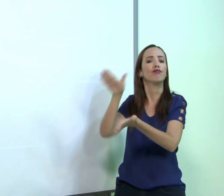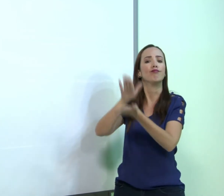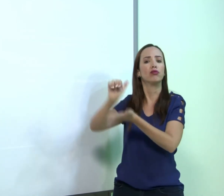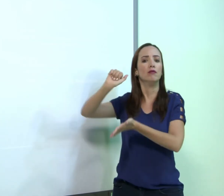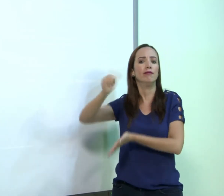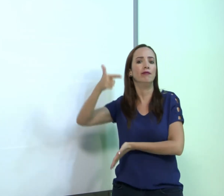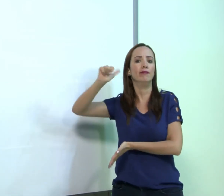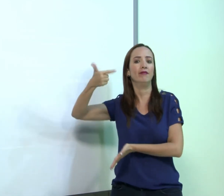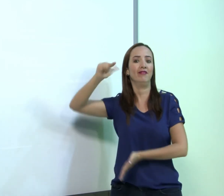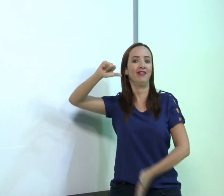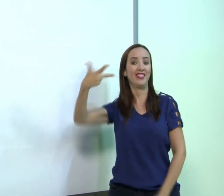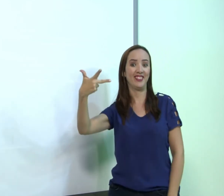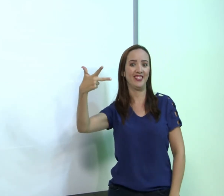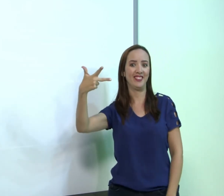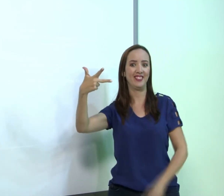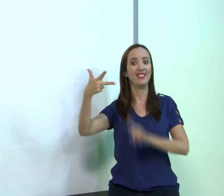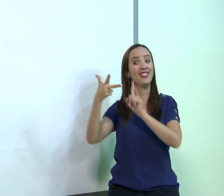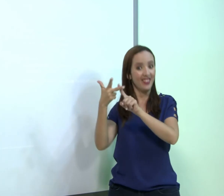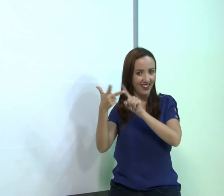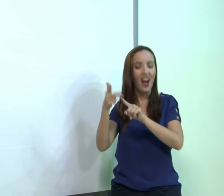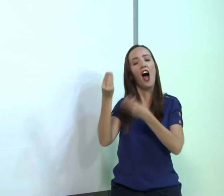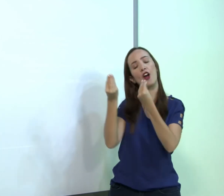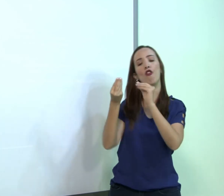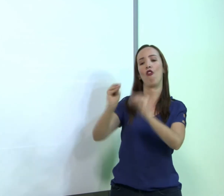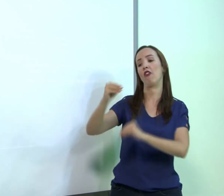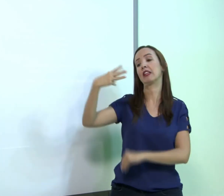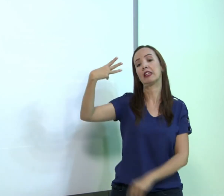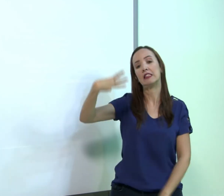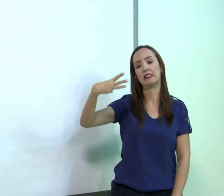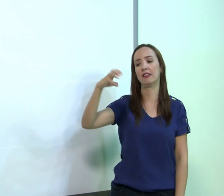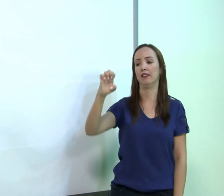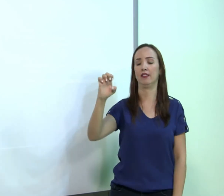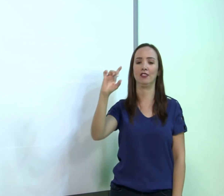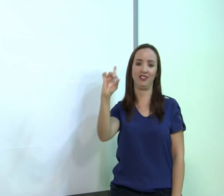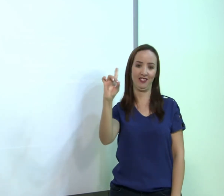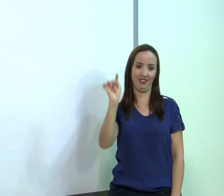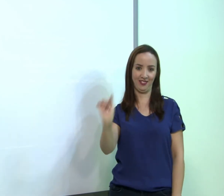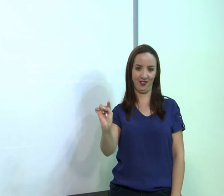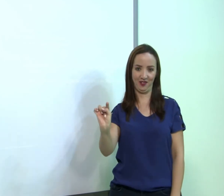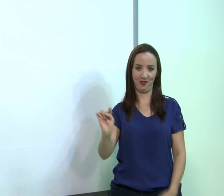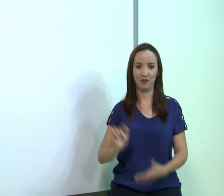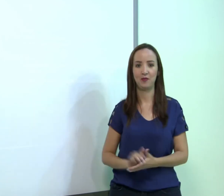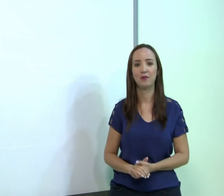Viram ali a edição? Vai mostrar quantas vezes o livro foi publicado.